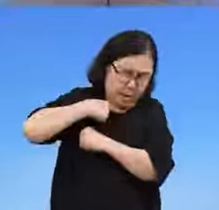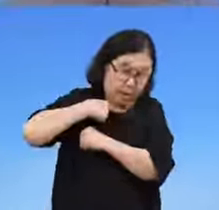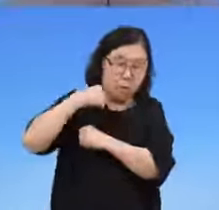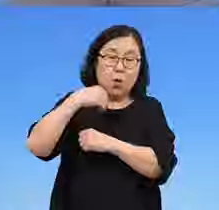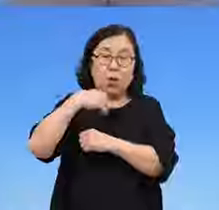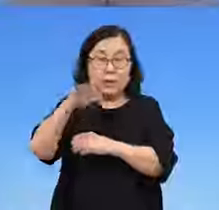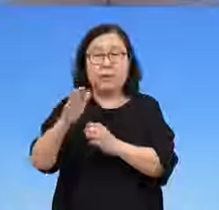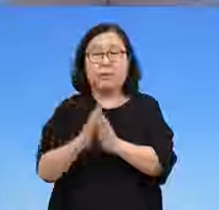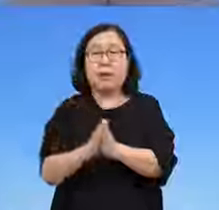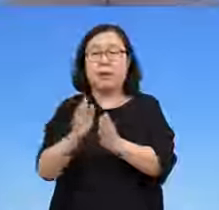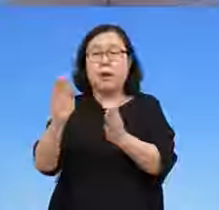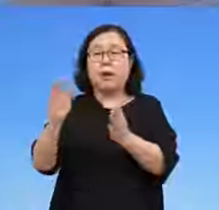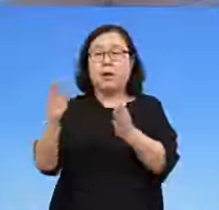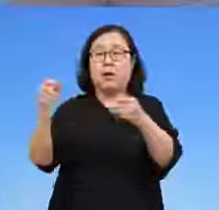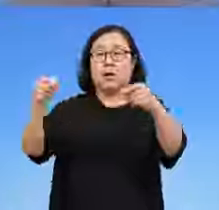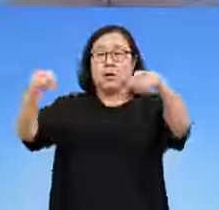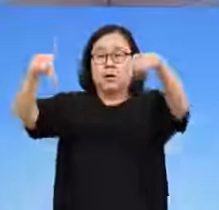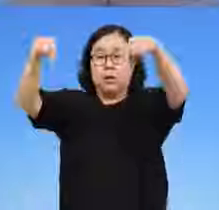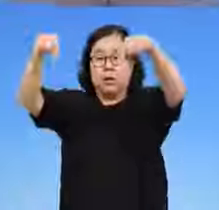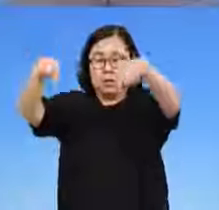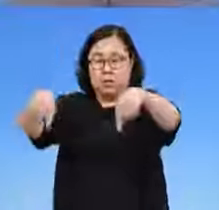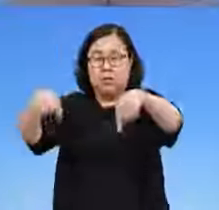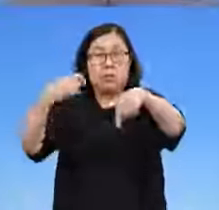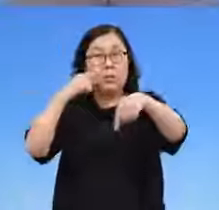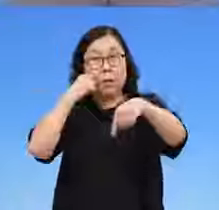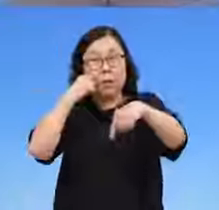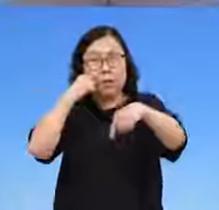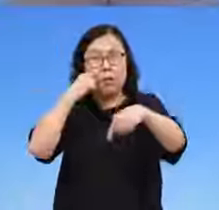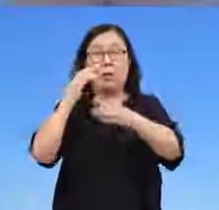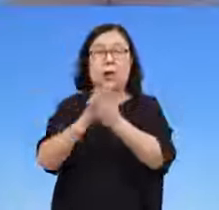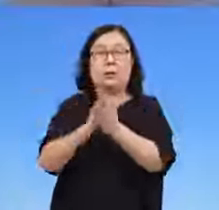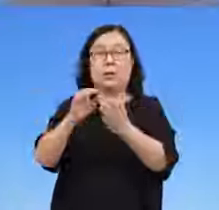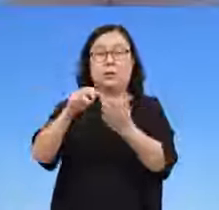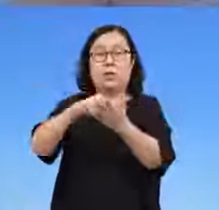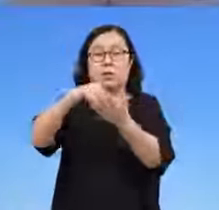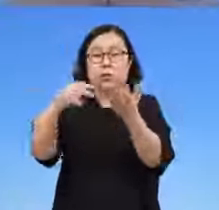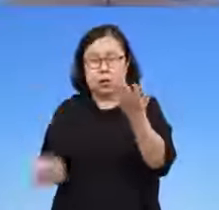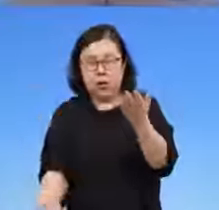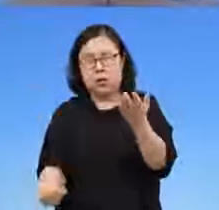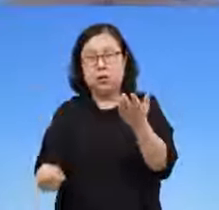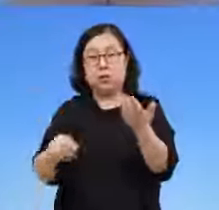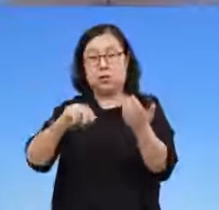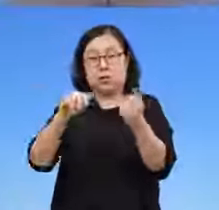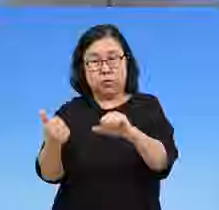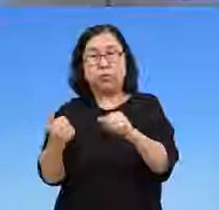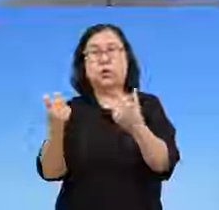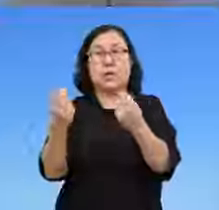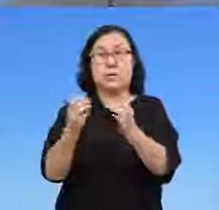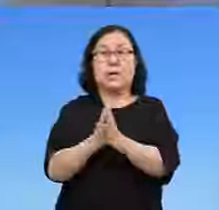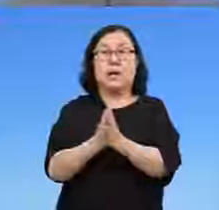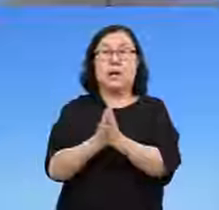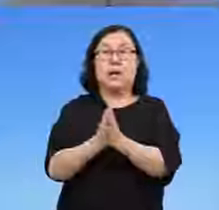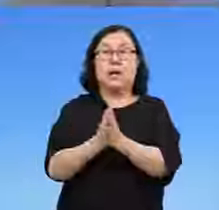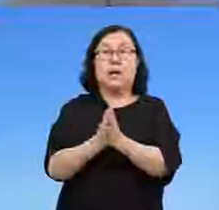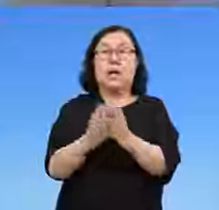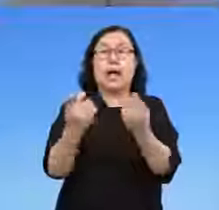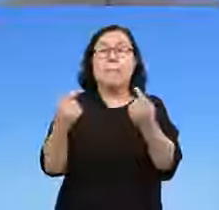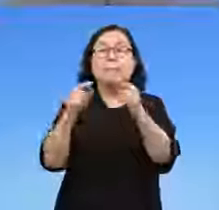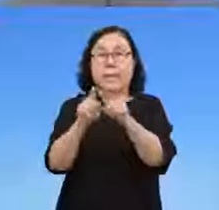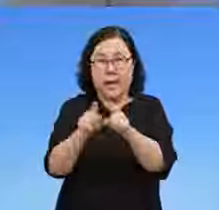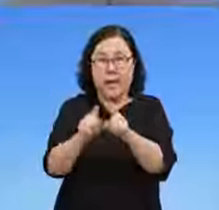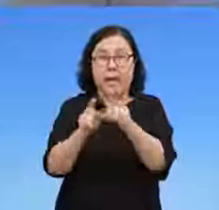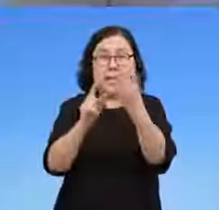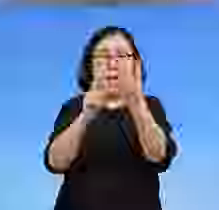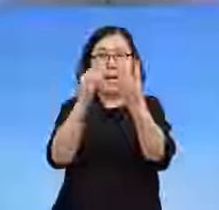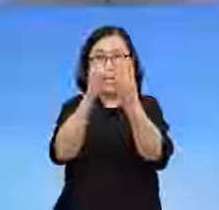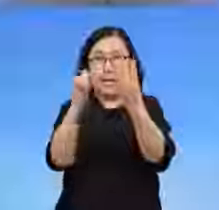갔으면요, 떨어뜨려 죽였을 거예요. 그래서 3+1이에요. 혼자는 안 되는 겁니다. 이런 마음을 가지고 합치된 마음을